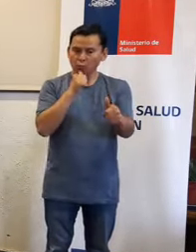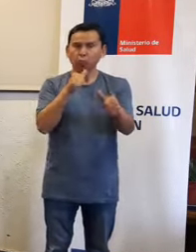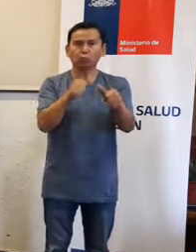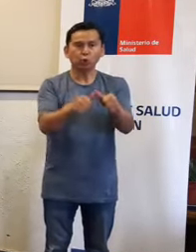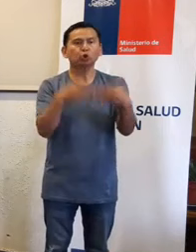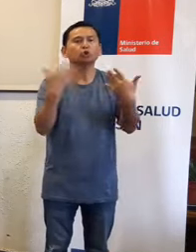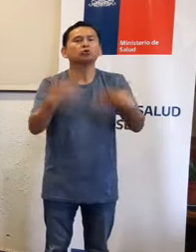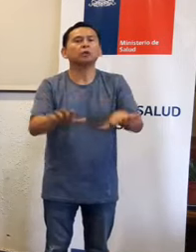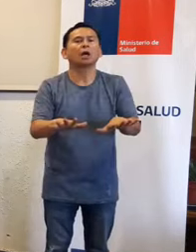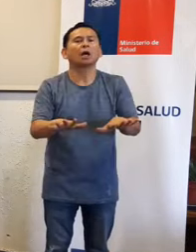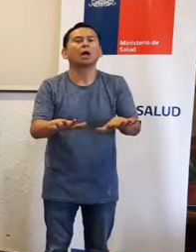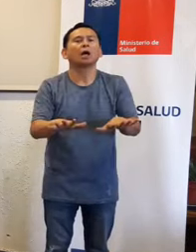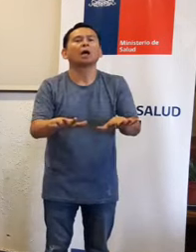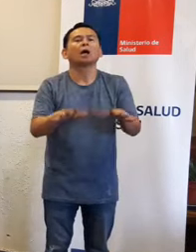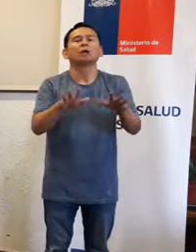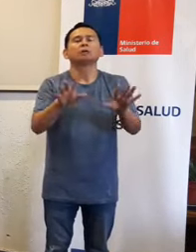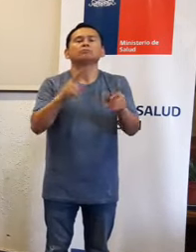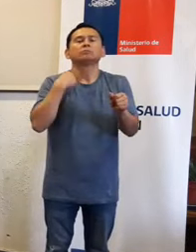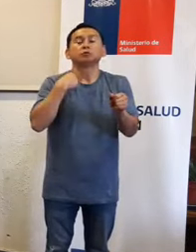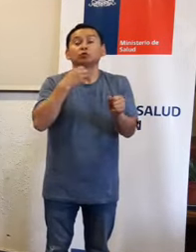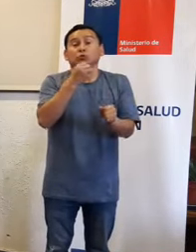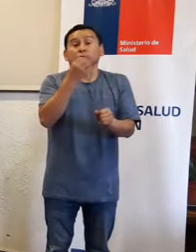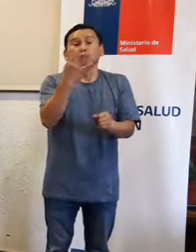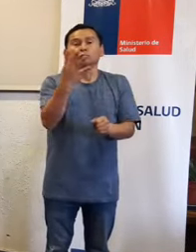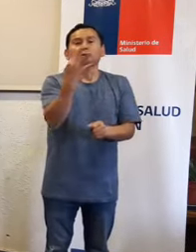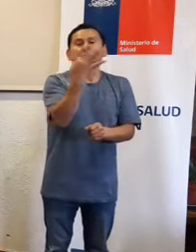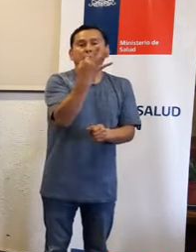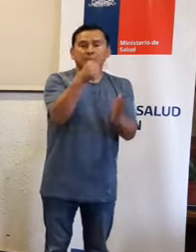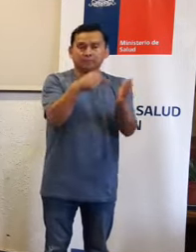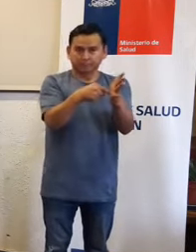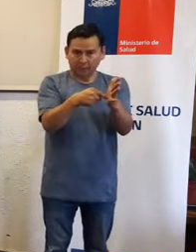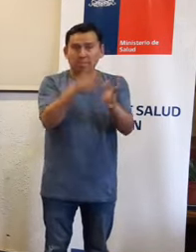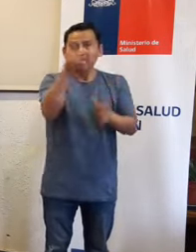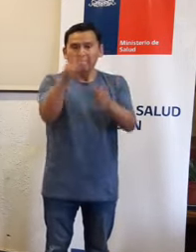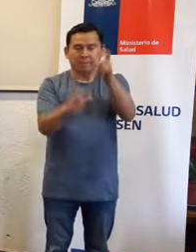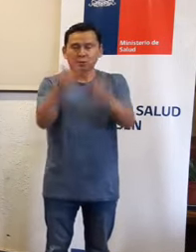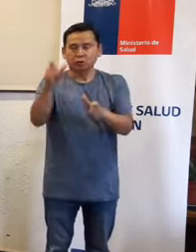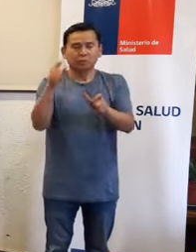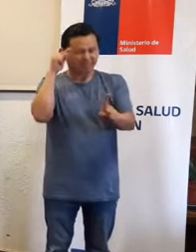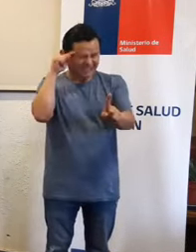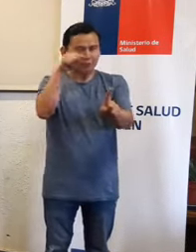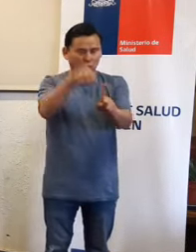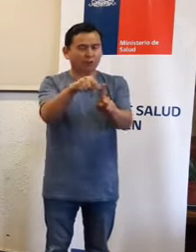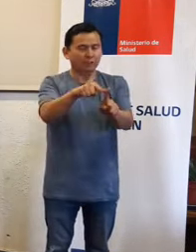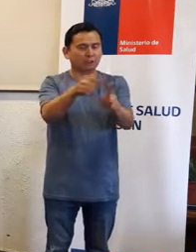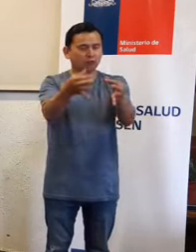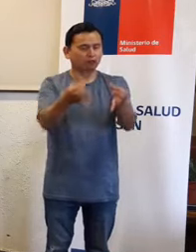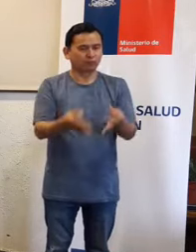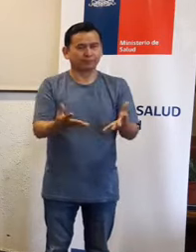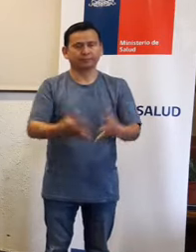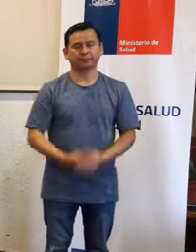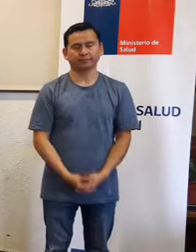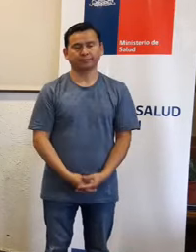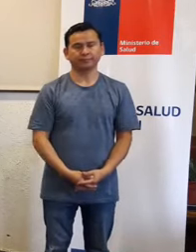poder llegar a ese ansiado número de 43.000 personas que es nuestra población objetivo en la región.